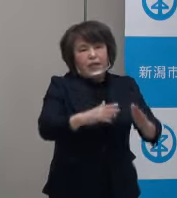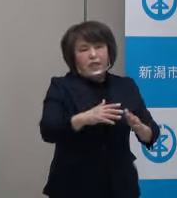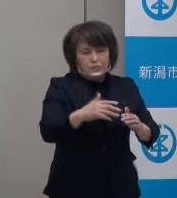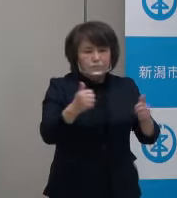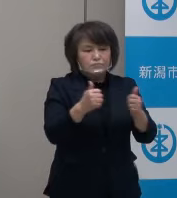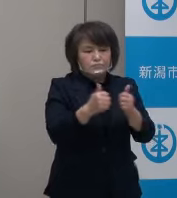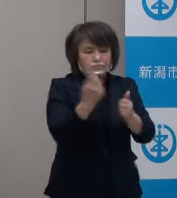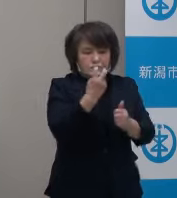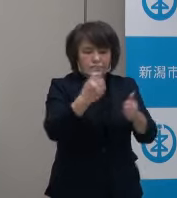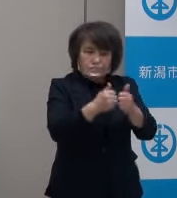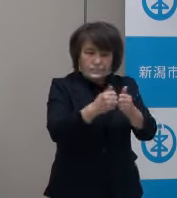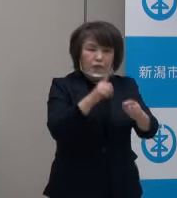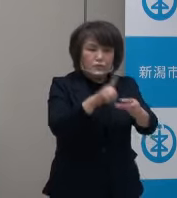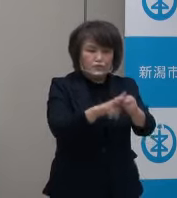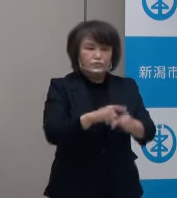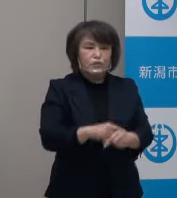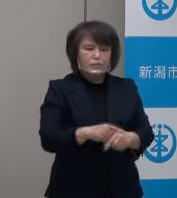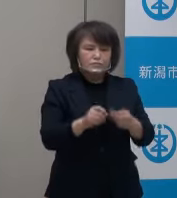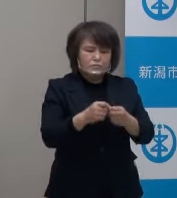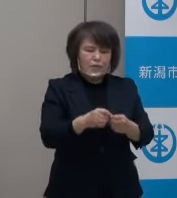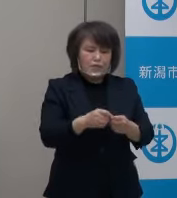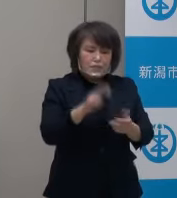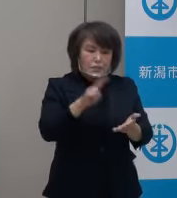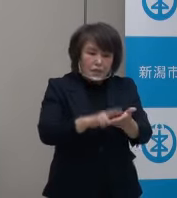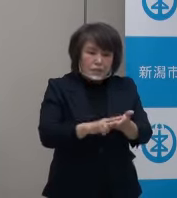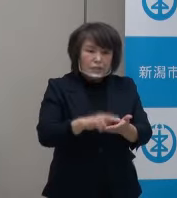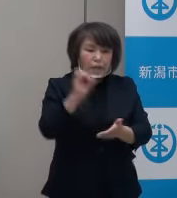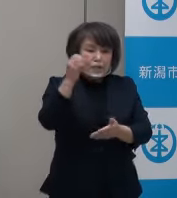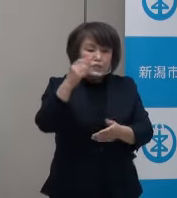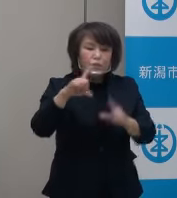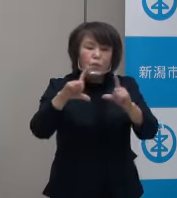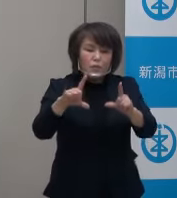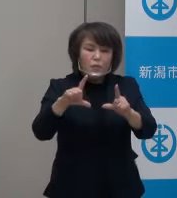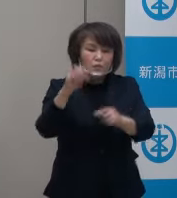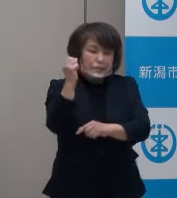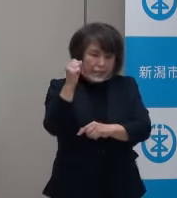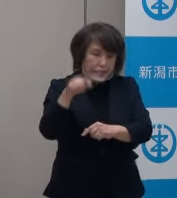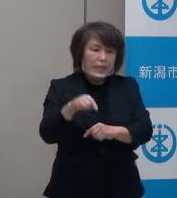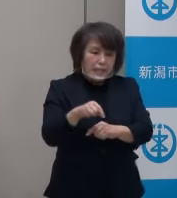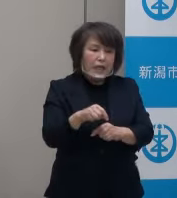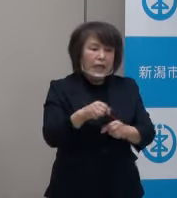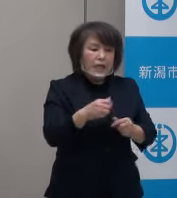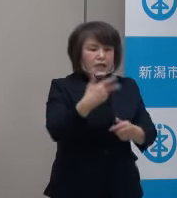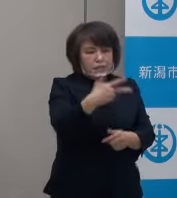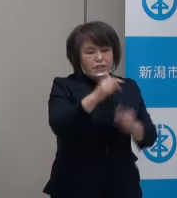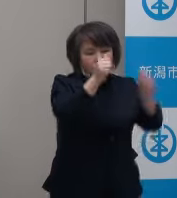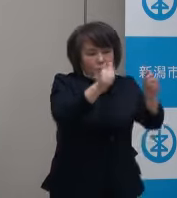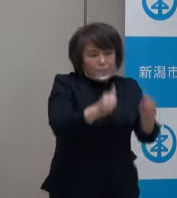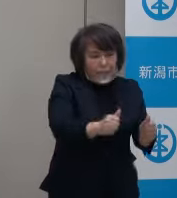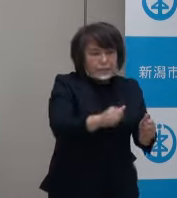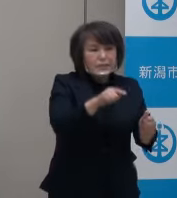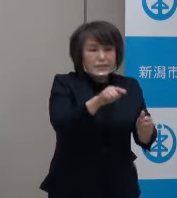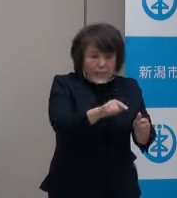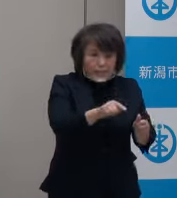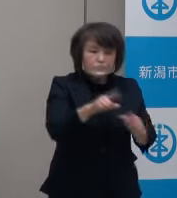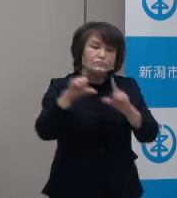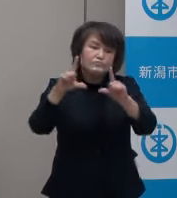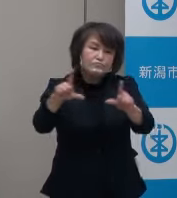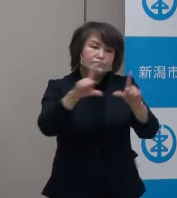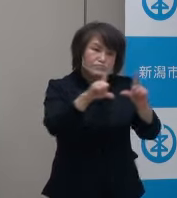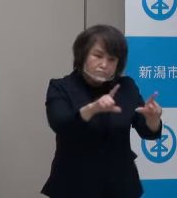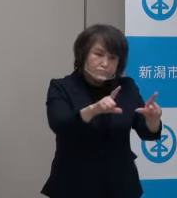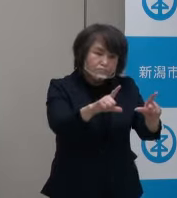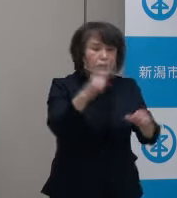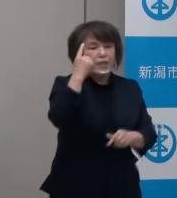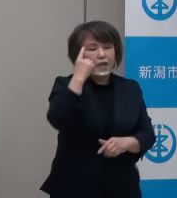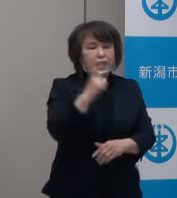です。今後詳細が決まり次第市報新潟や 市ホームページなどでお知らせをしたい